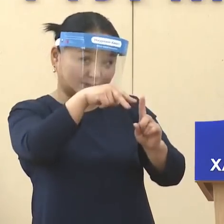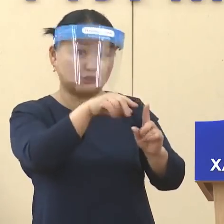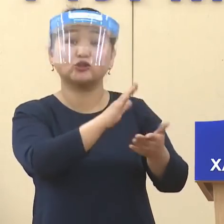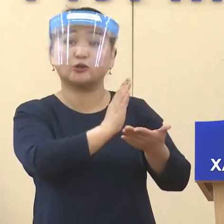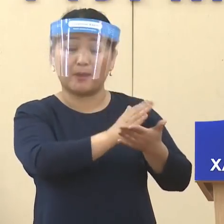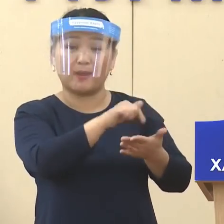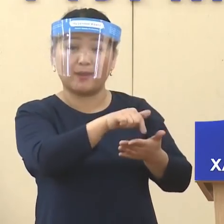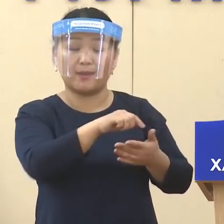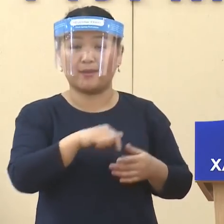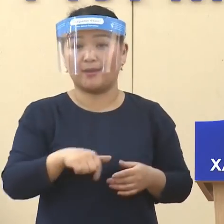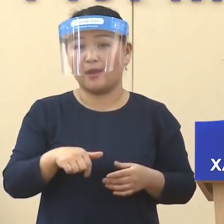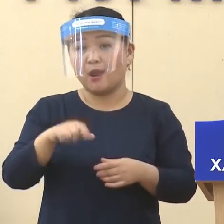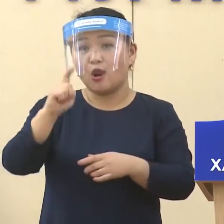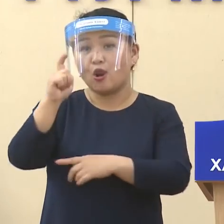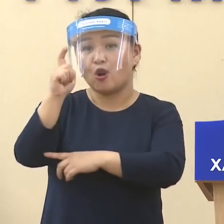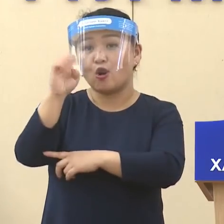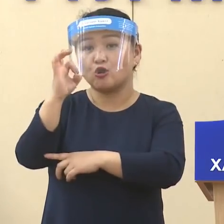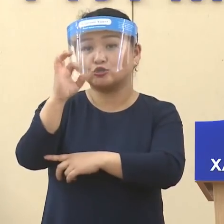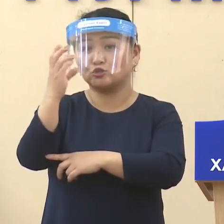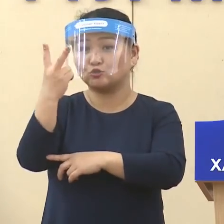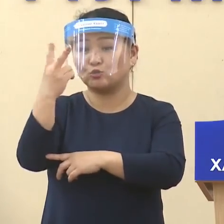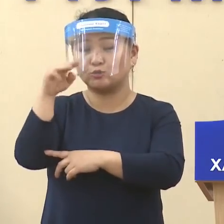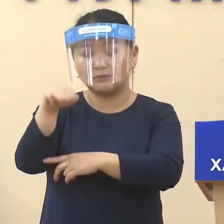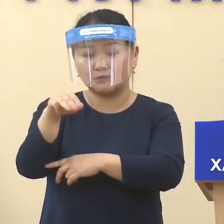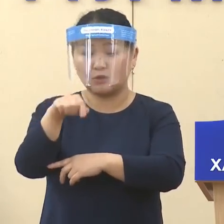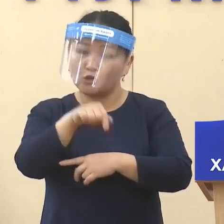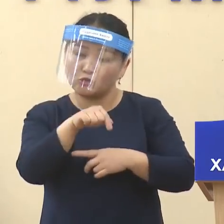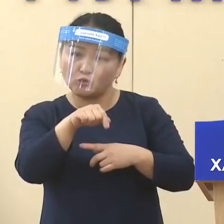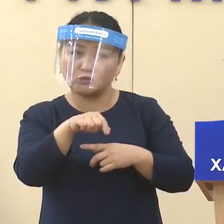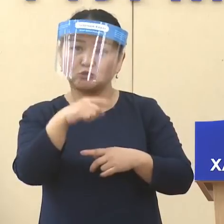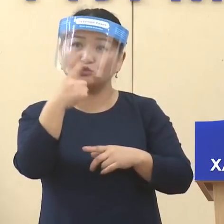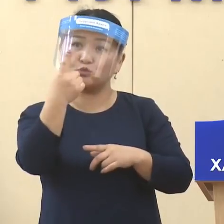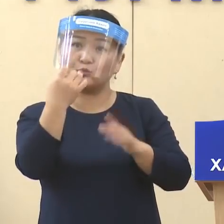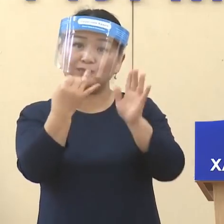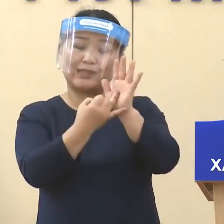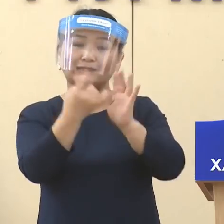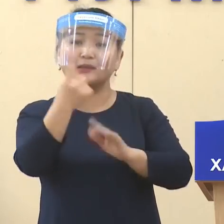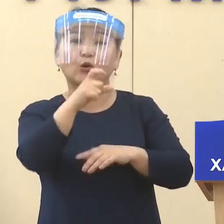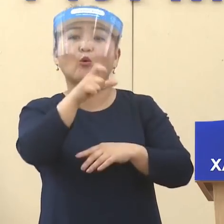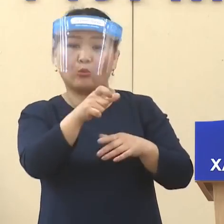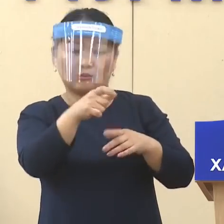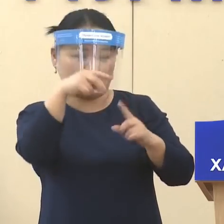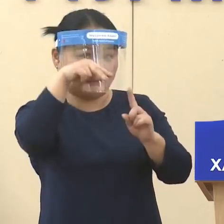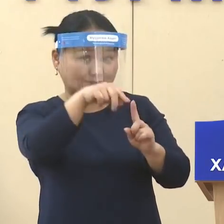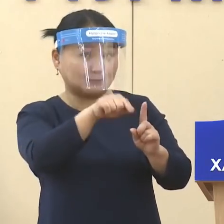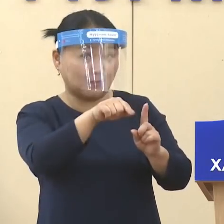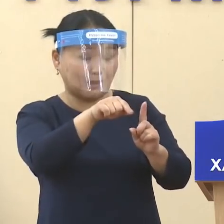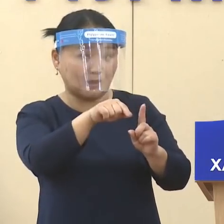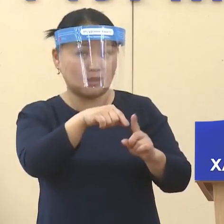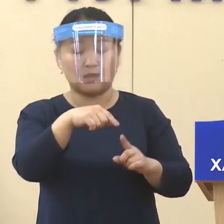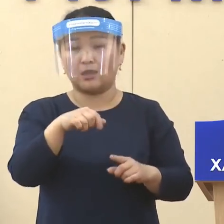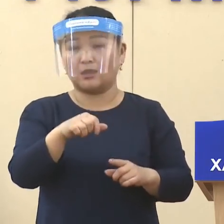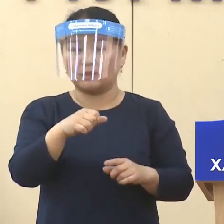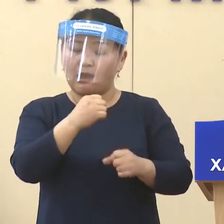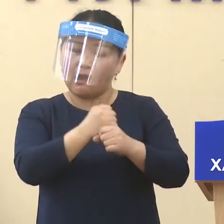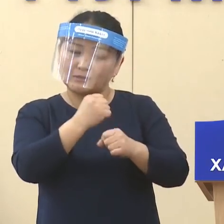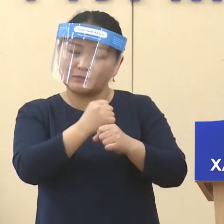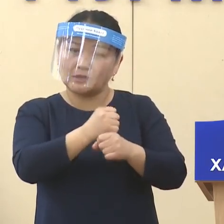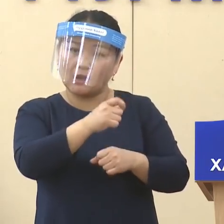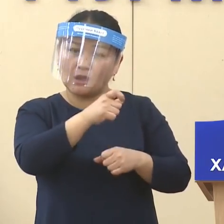байна. За хүсвүүтэд өнөөдрийн байдлаар 171 хүн байна. Үүн дээр ажиллаж байгаа